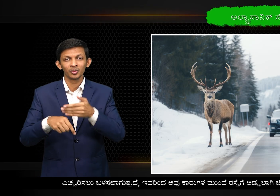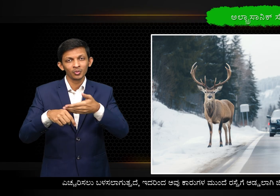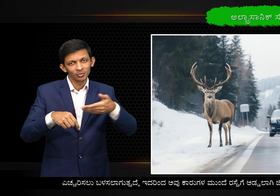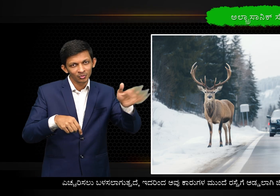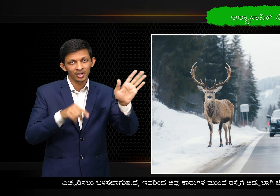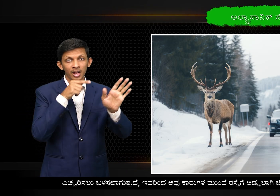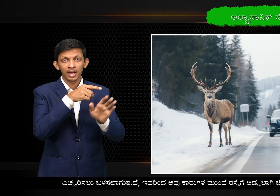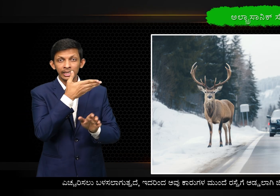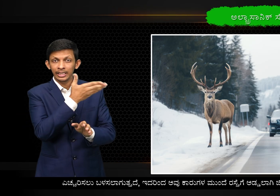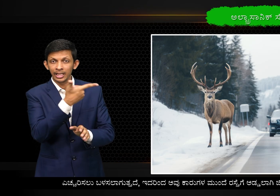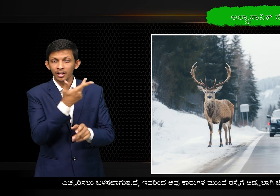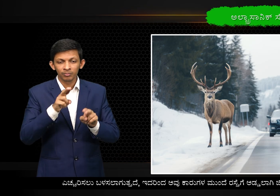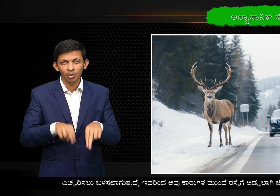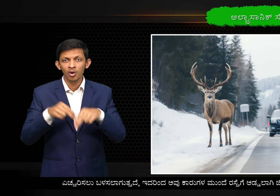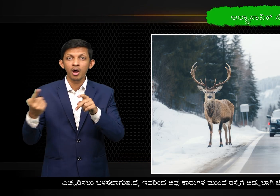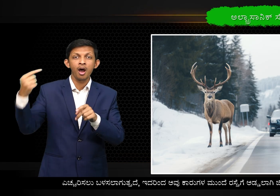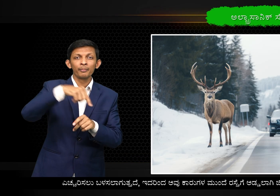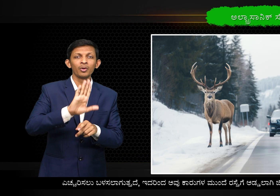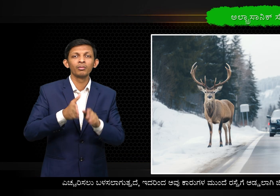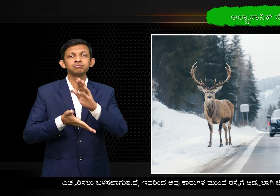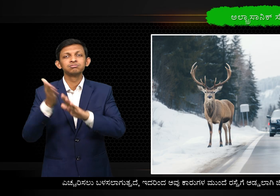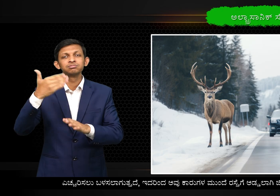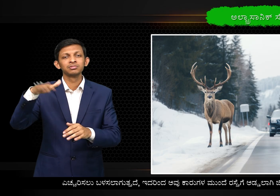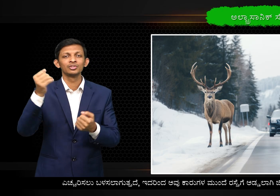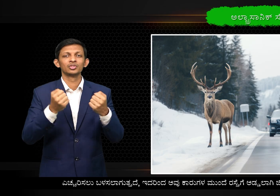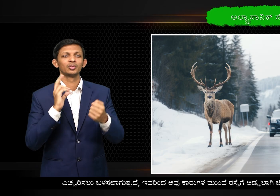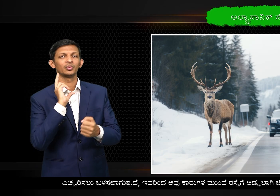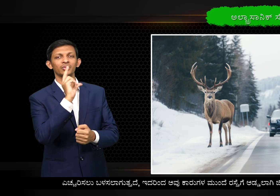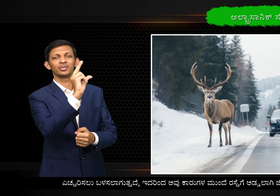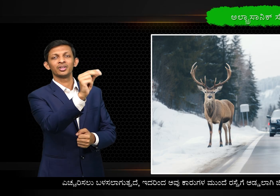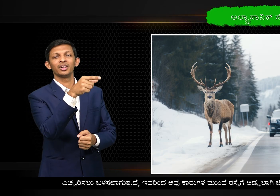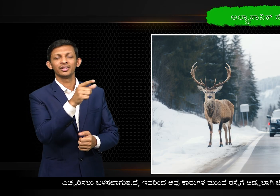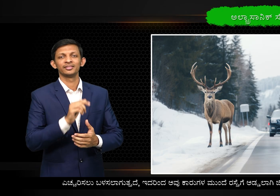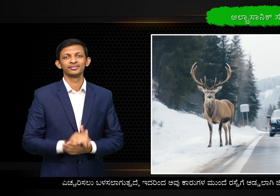ಇದರಿಂದ ಅವು ಕಾರುಗಳ ಮುಂದೆ ರಸ್ತೆಗೆ ಅಡ್ಡಲಾಗಿ ಜಿಗಿಯುವುದಿಲ್ಲ.